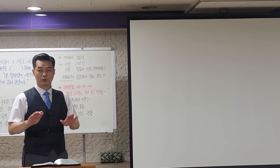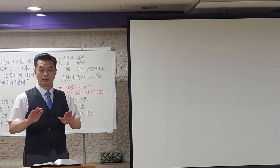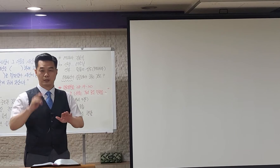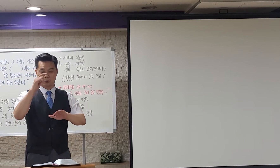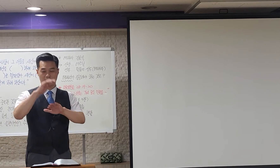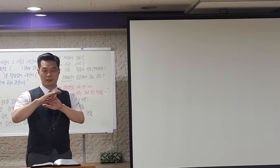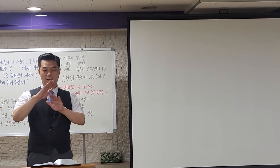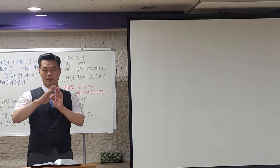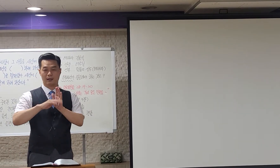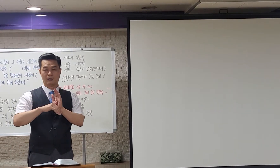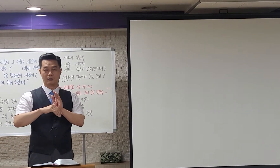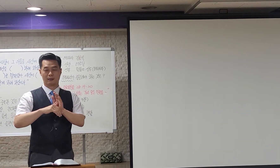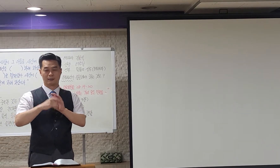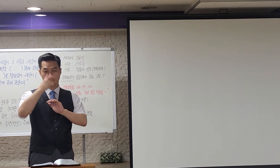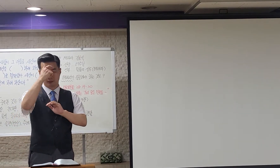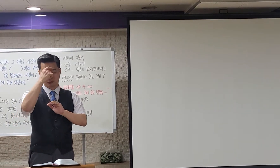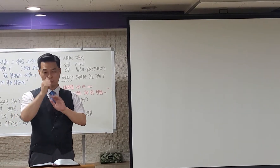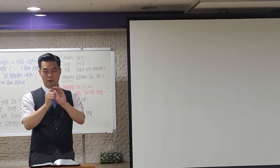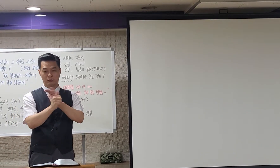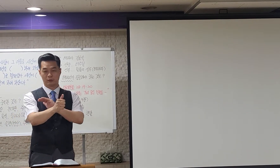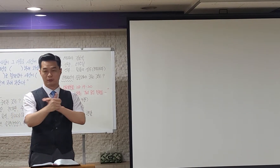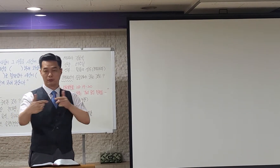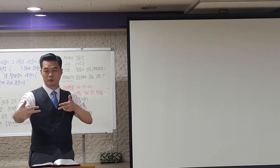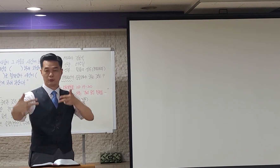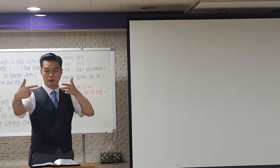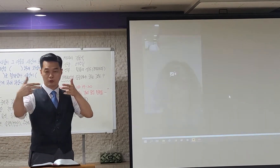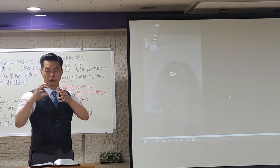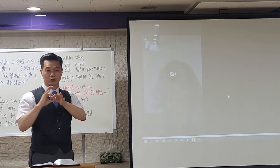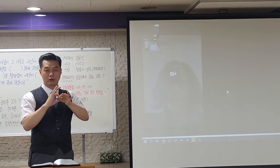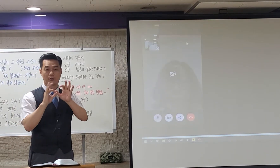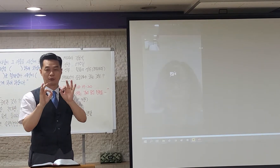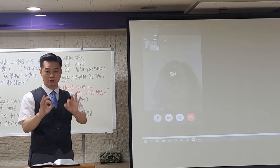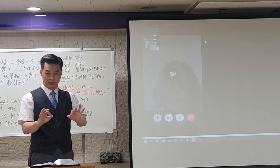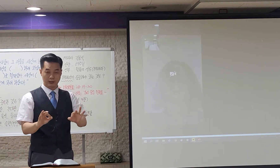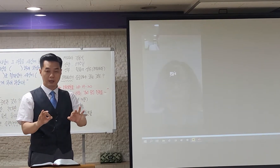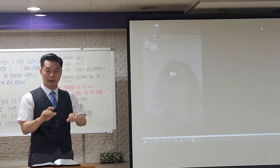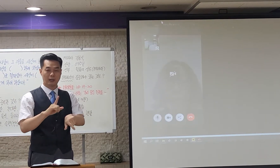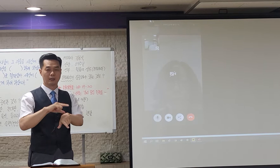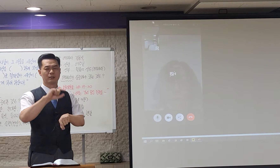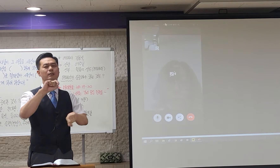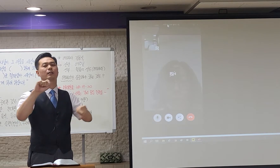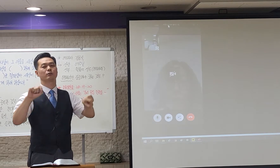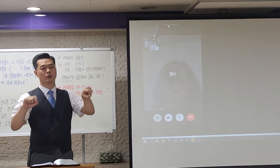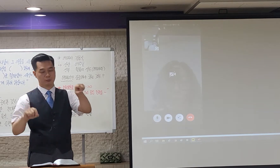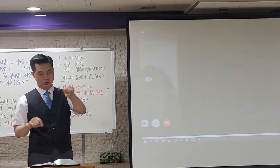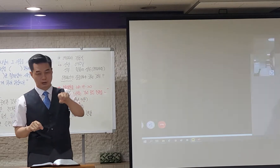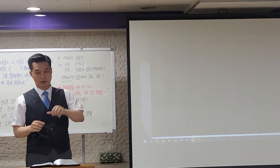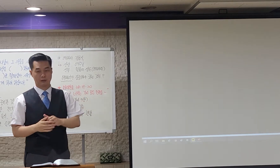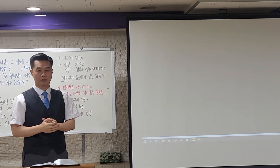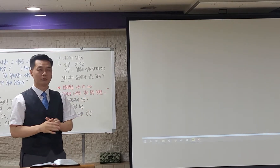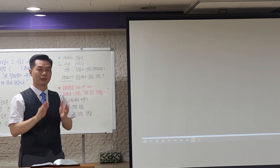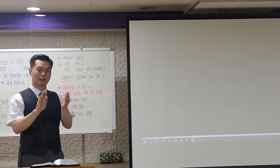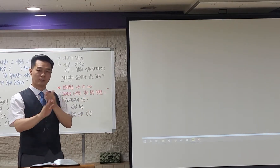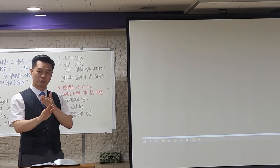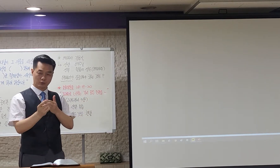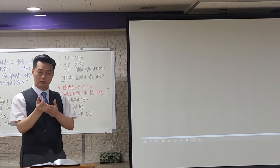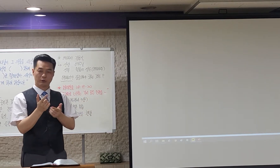오늘 예배 때 그 기도를 원격으로 연결해 보려고 하니까 시간이 조금 걸리네요. 앞으로 조금